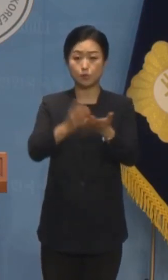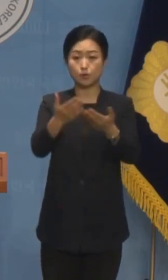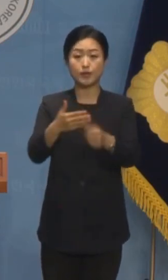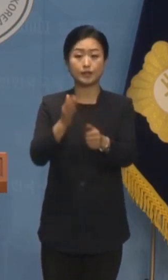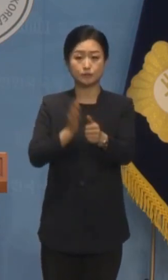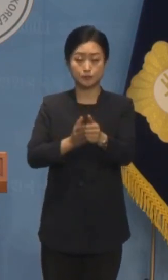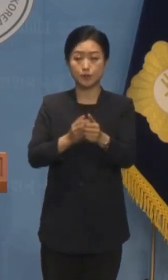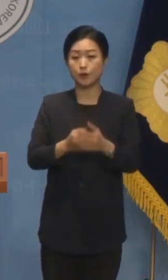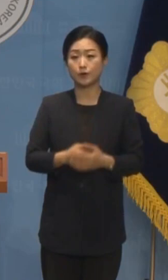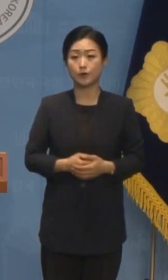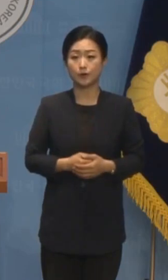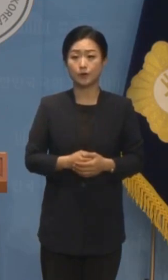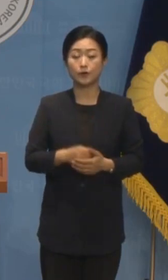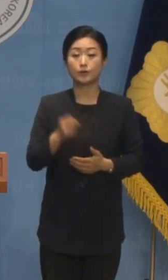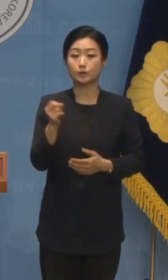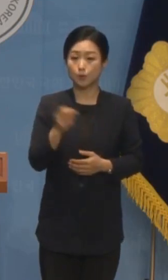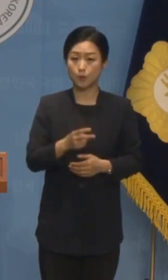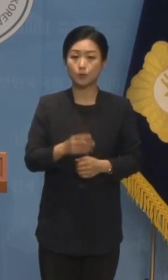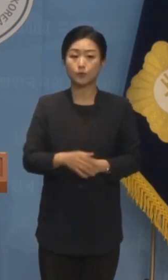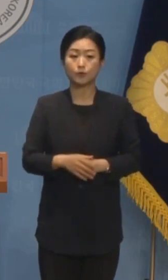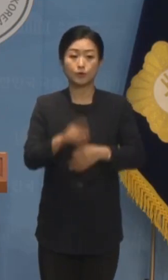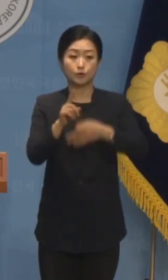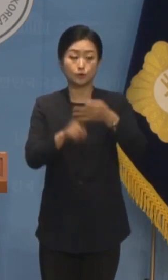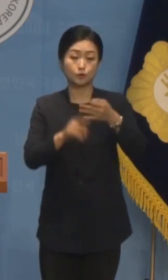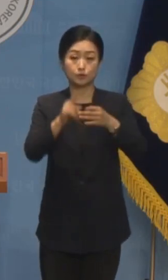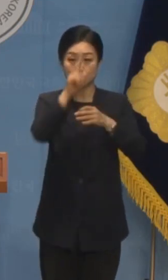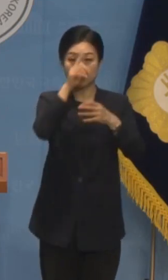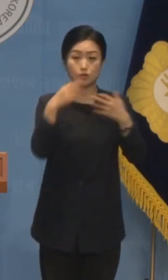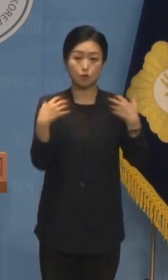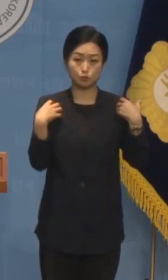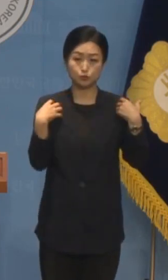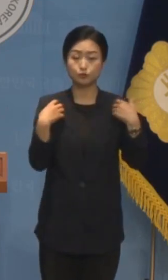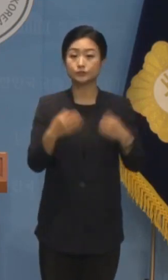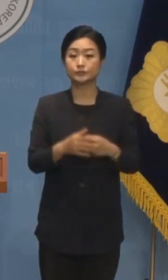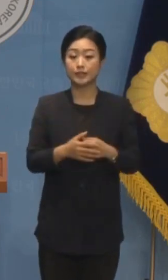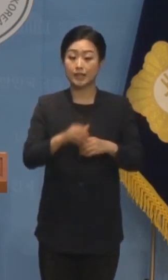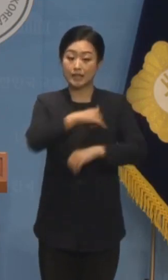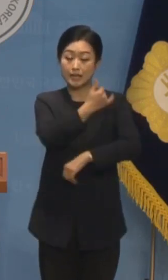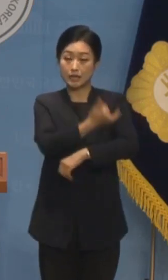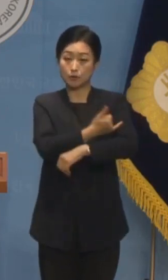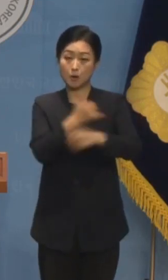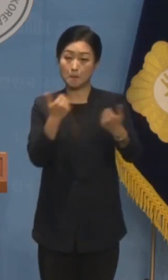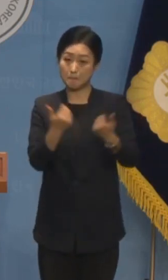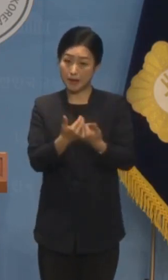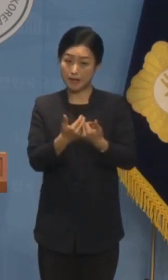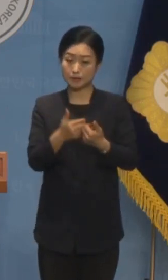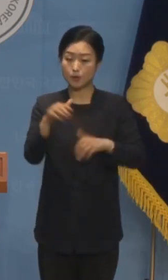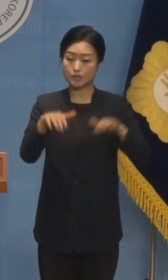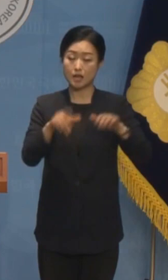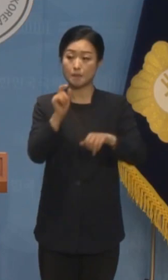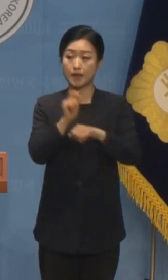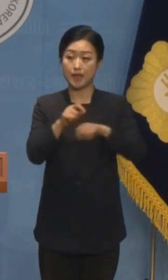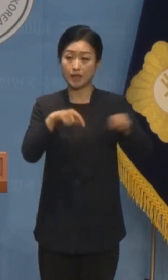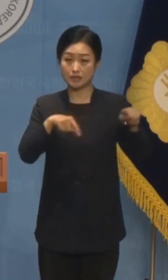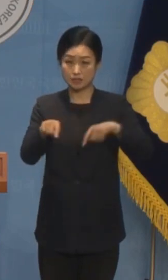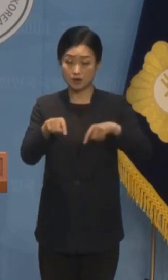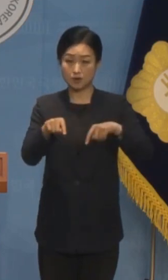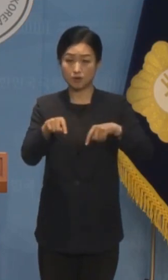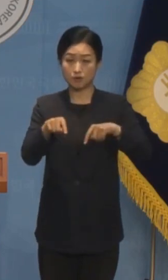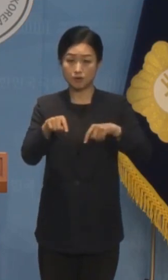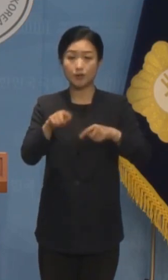합니다. 또한 윤석열 정부를 필두로 반인권, 차별적 행정을 남발하는